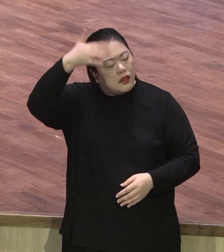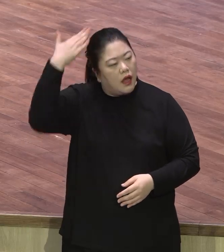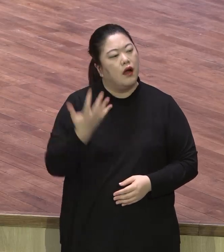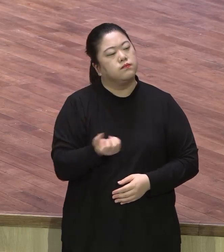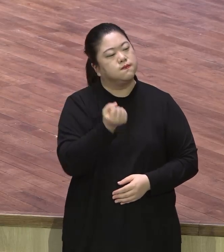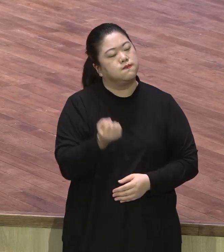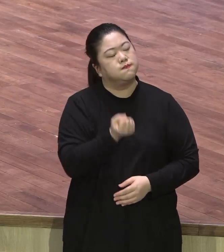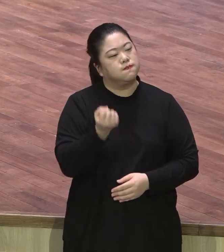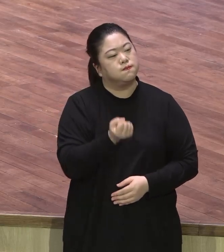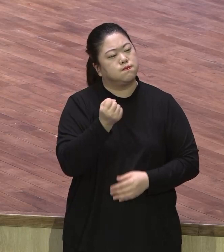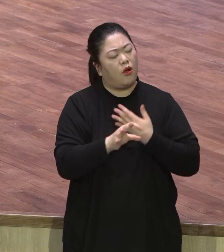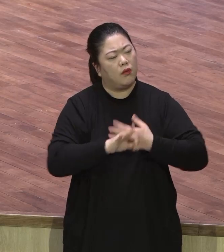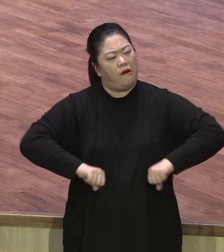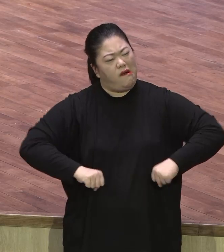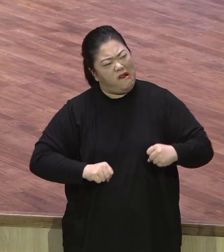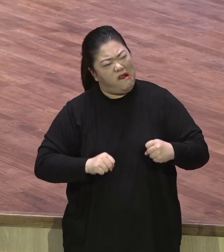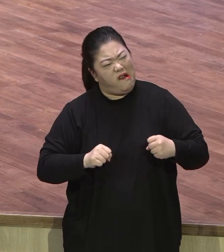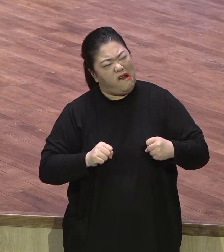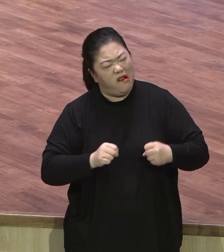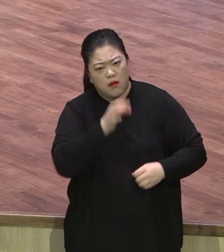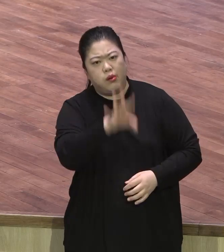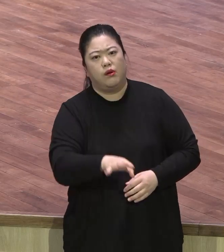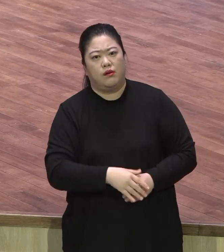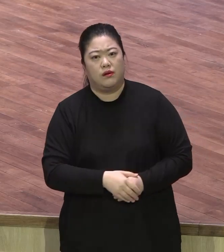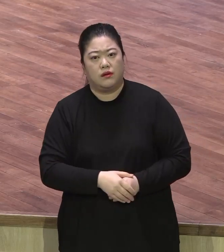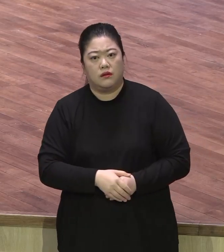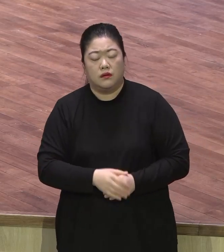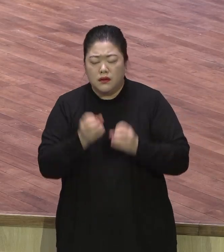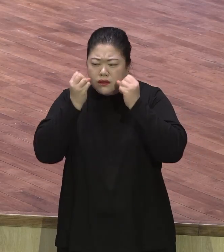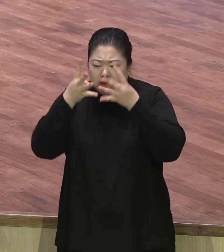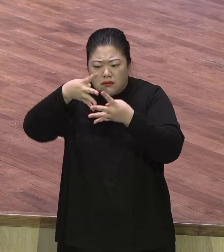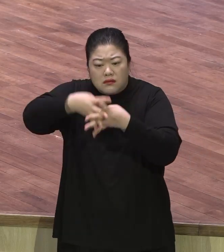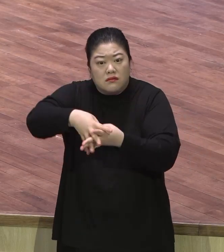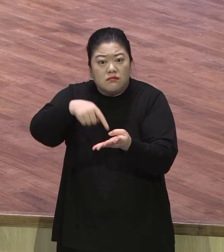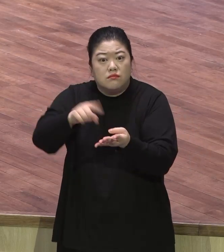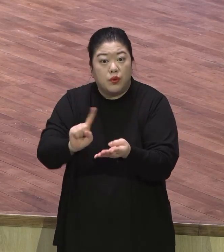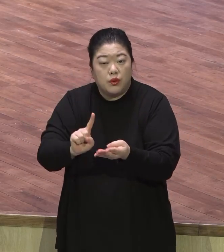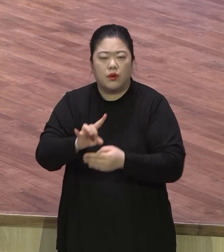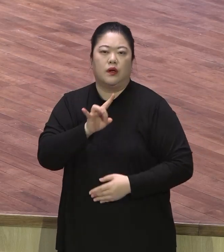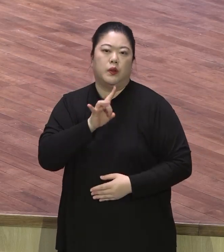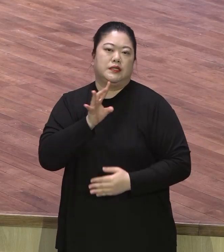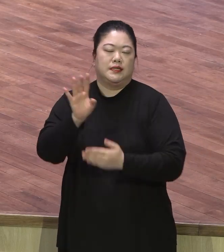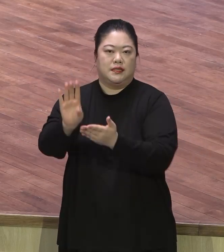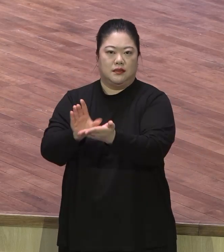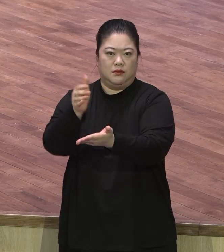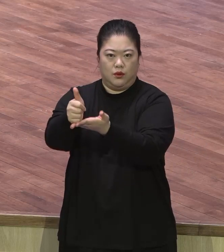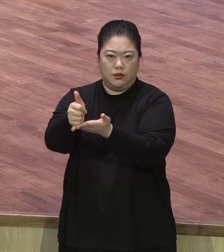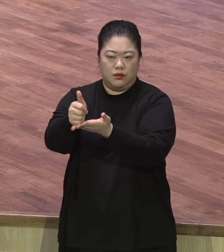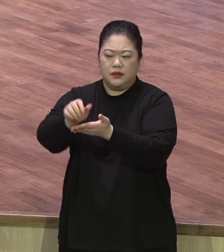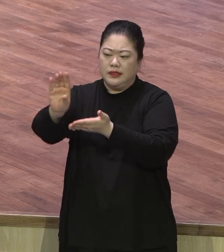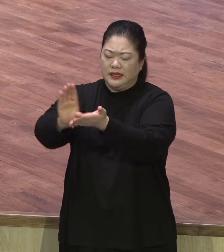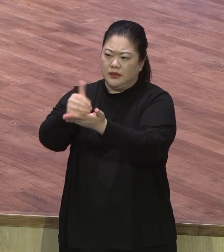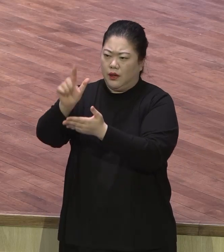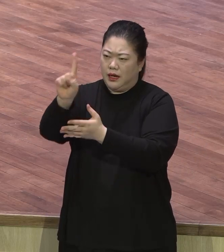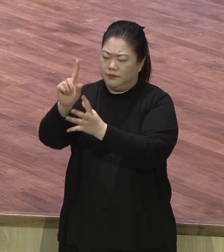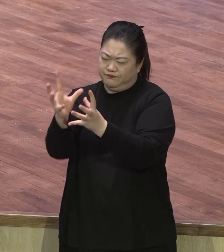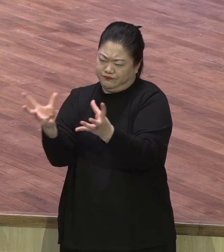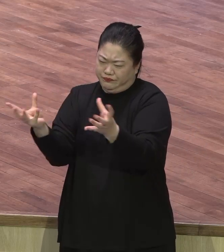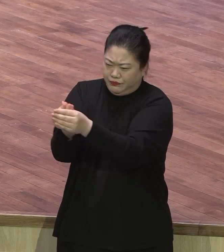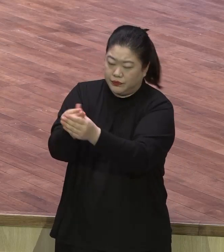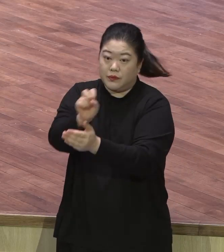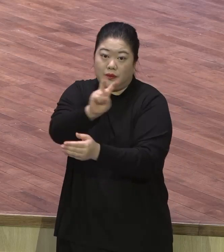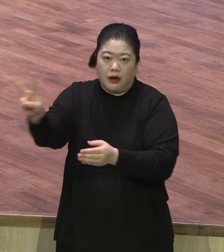인생이 뭡니까? 오직 그리스도 답 놔야 됩니다. 결론 놔야 돼요. 이거 기초입니다. 기초 이거 다